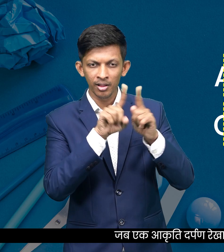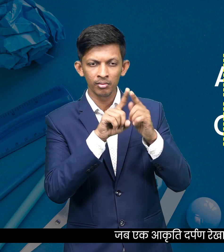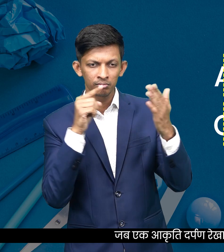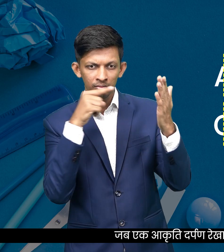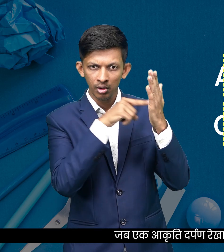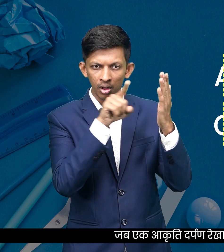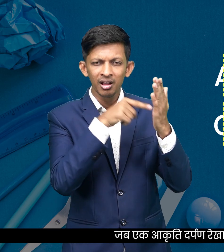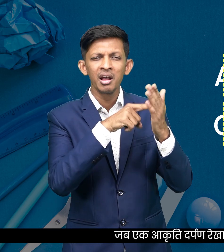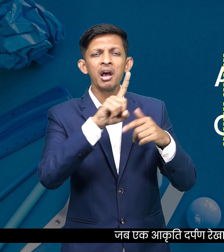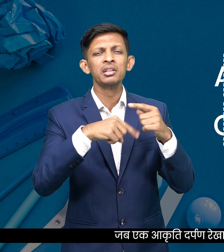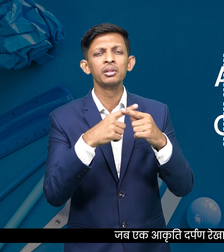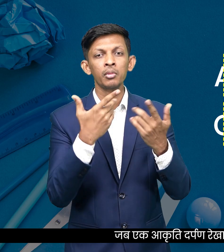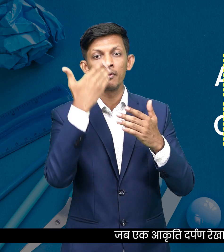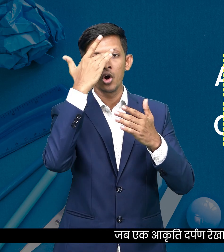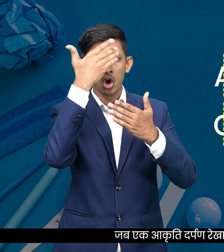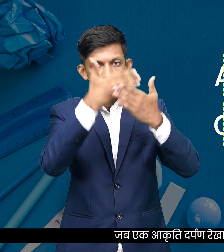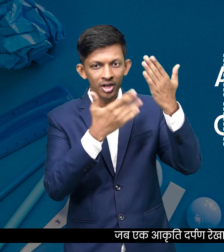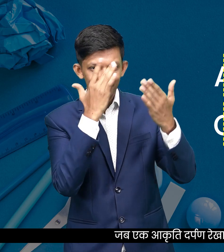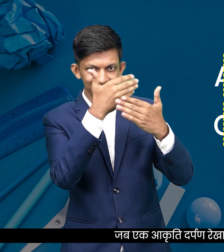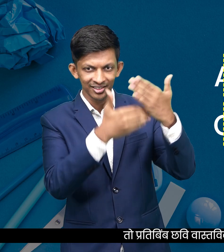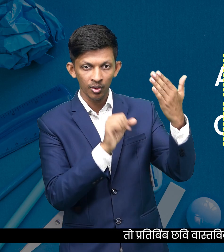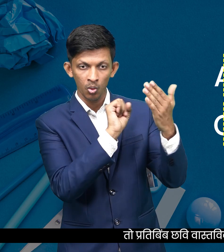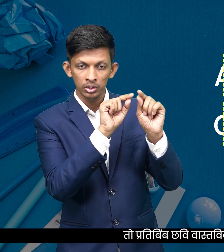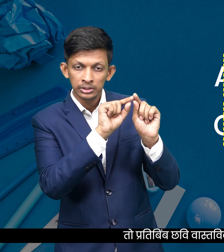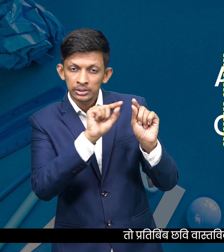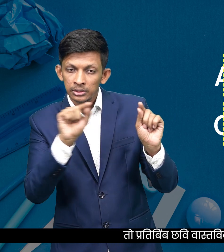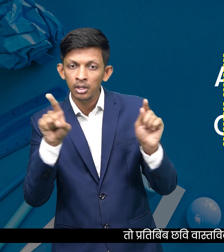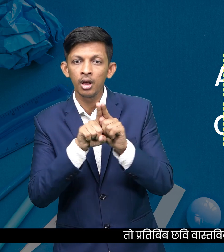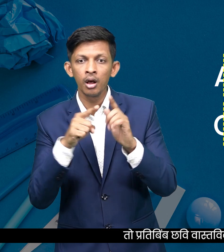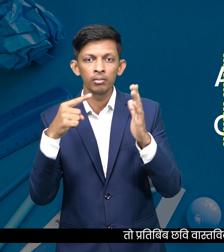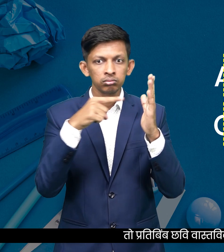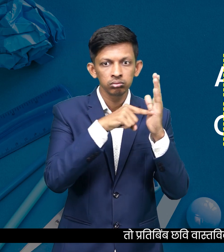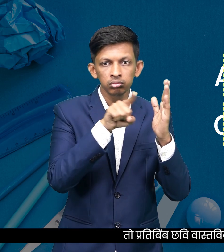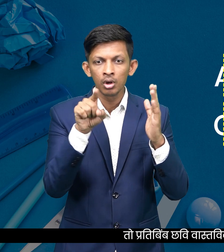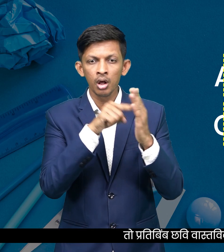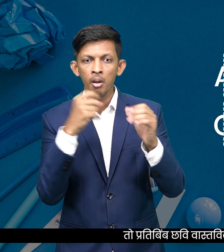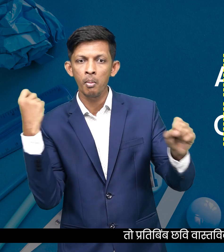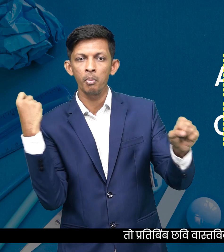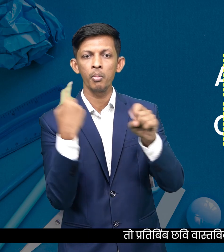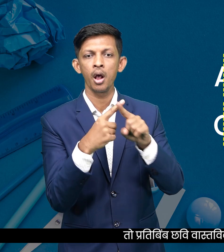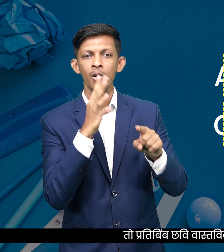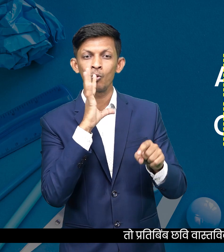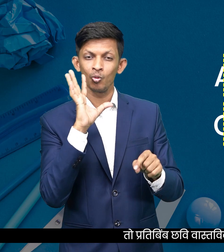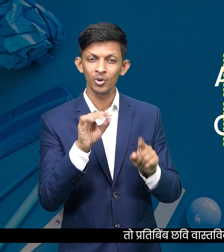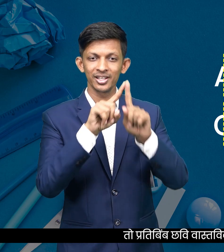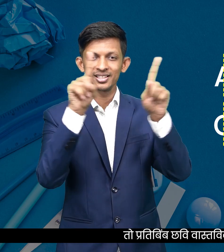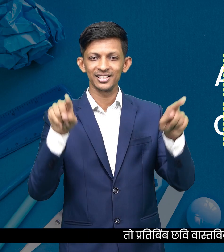आकृति दर्पण रेखा के बारे में परिलक्षित होती है तो प्रतिबिंब छवि वास्तविक छवि के अनुरूप होती है।